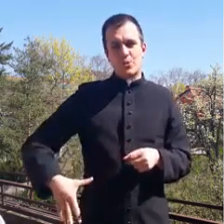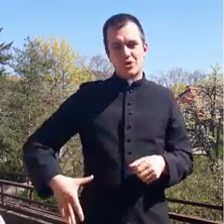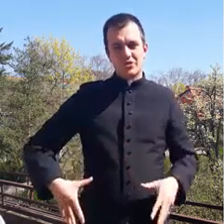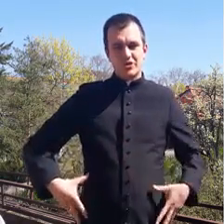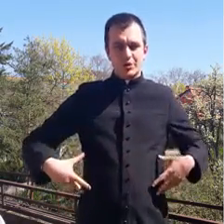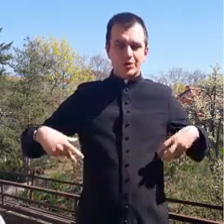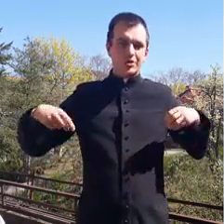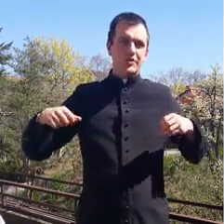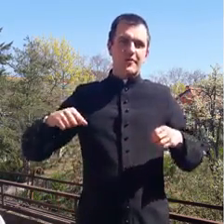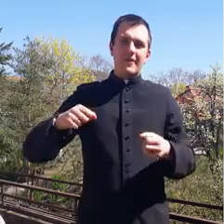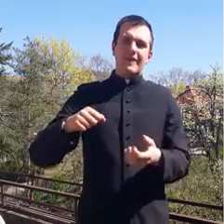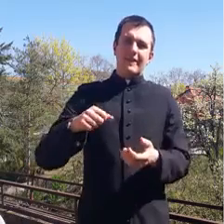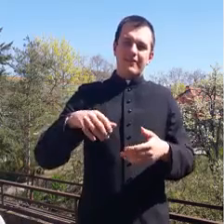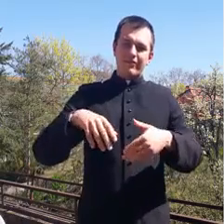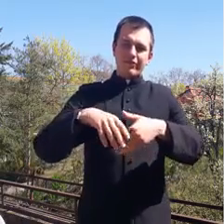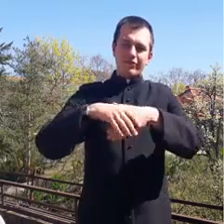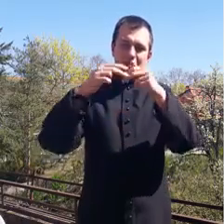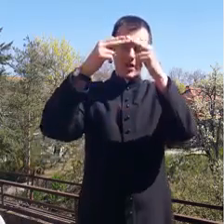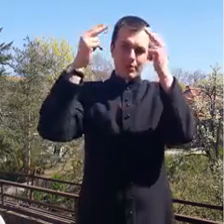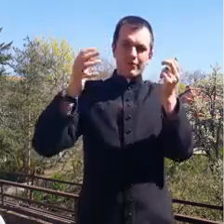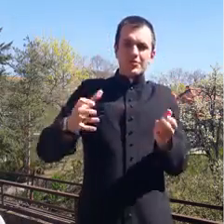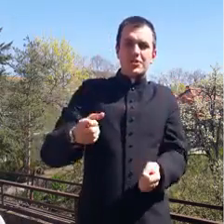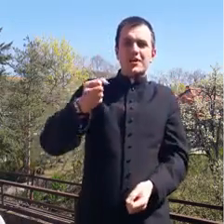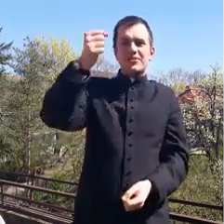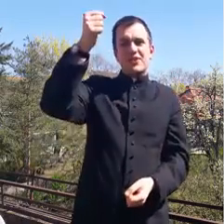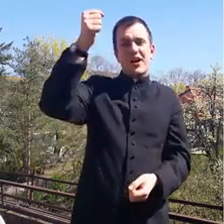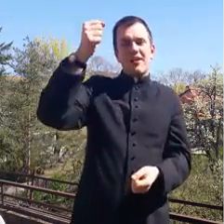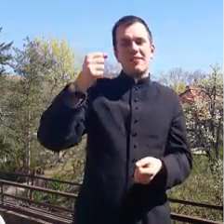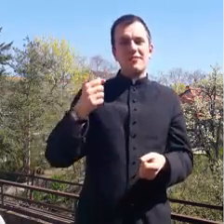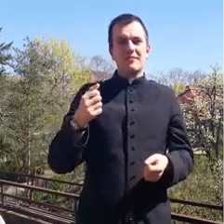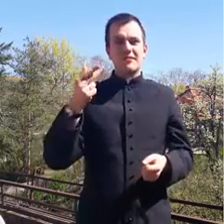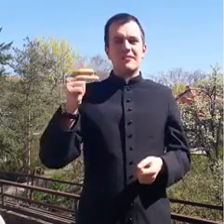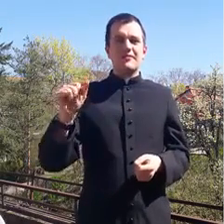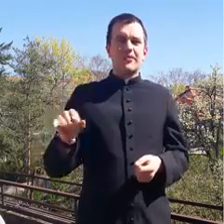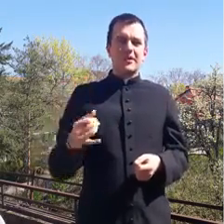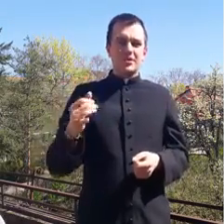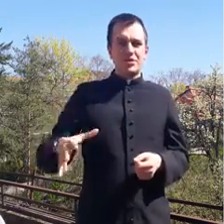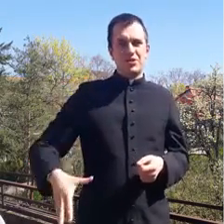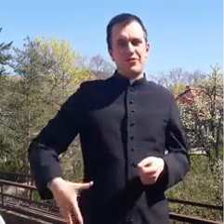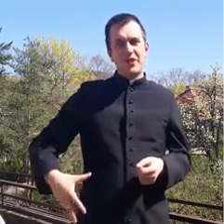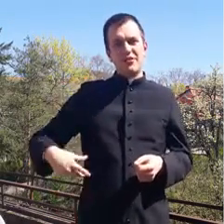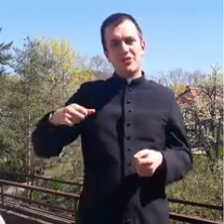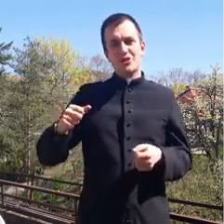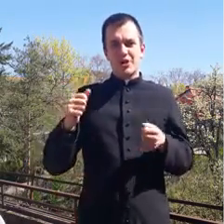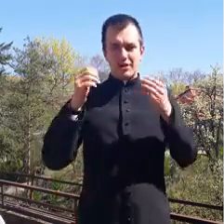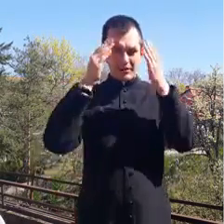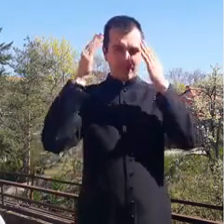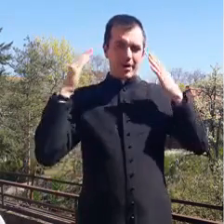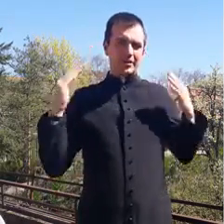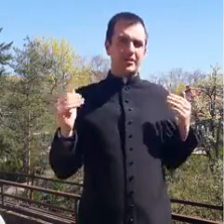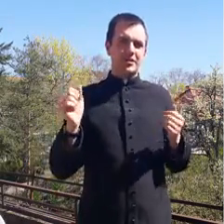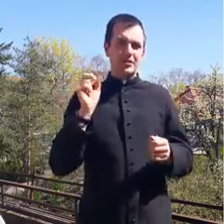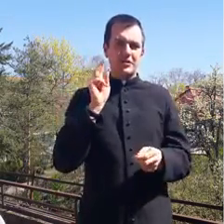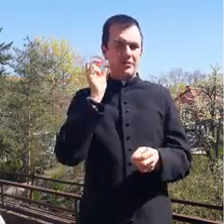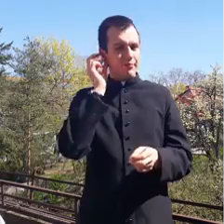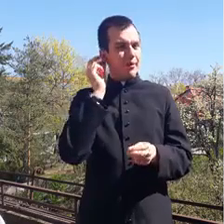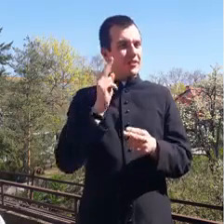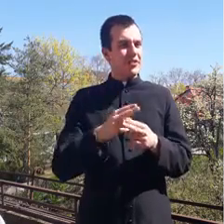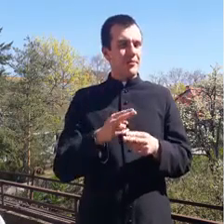uroczystość nie powiedzieć a najświętszej maryi panny